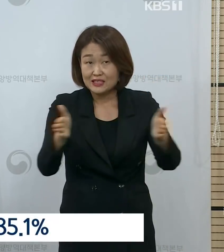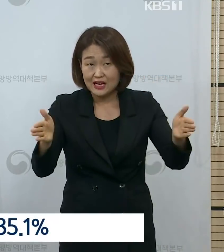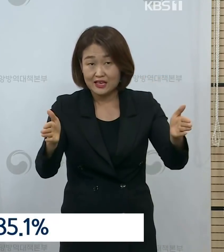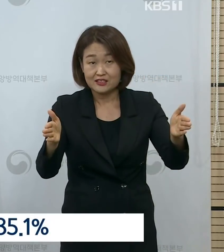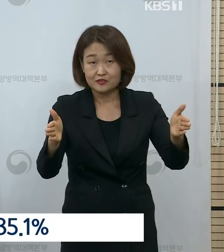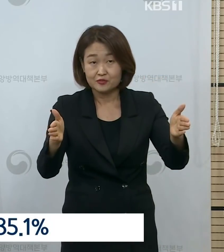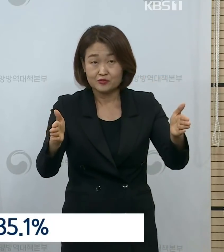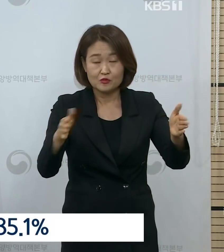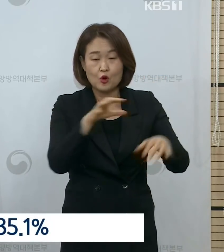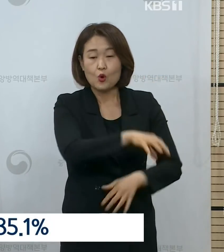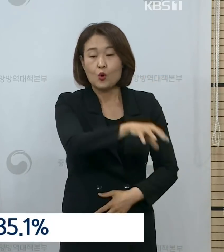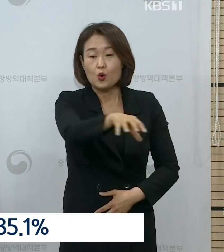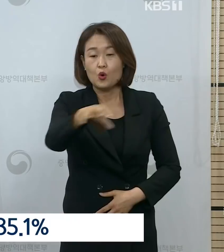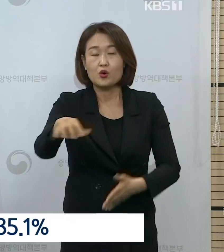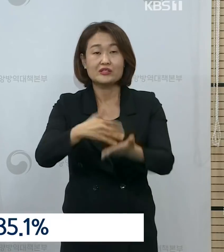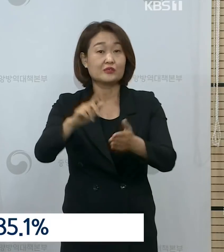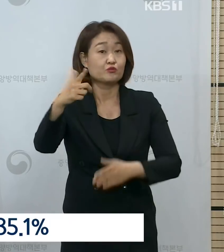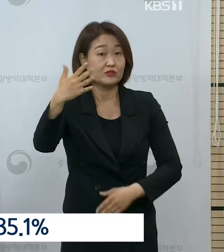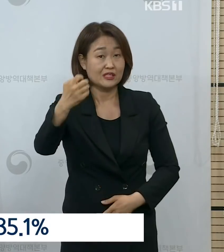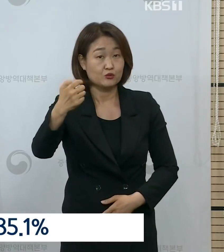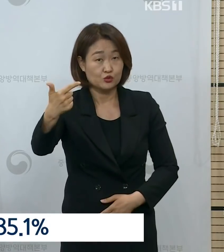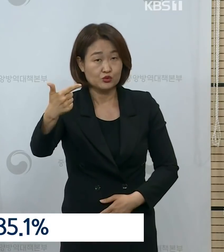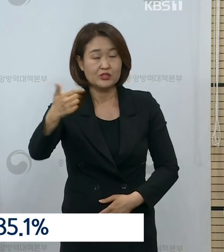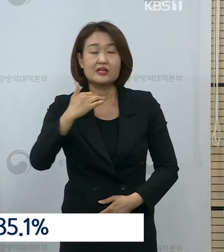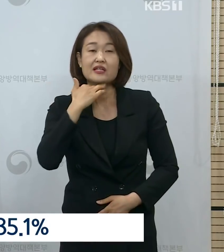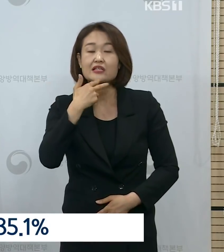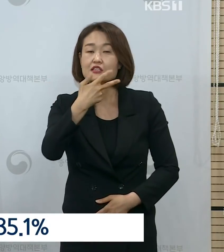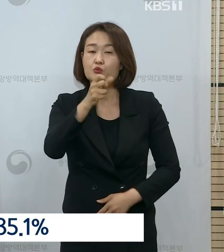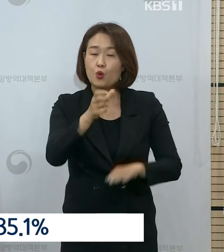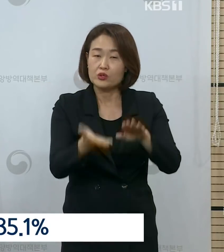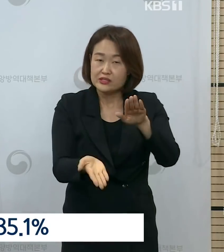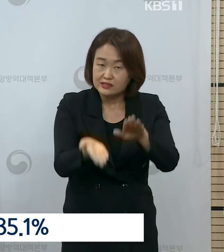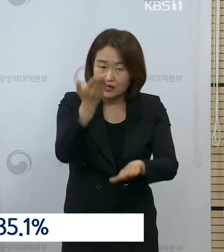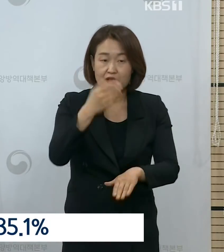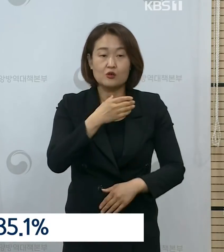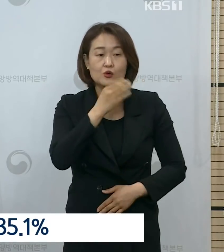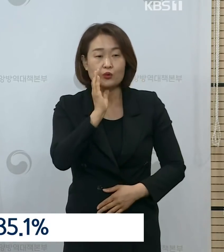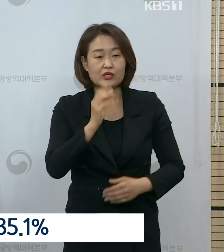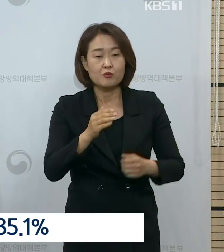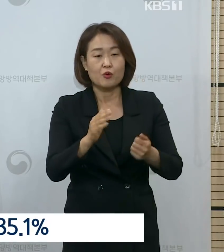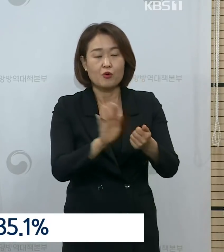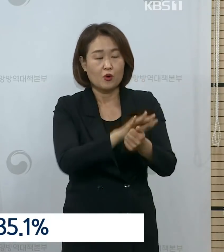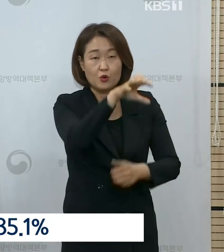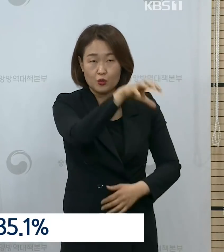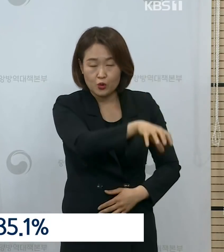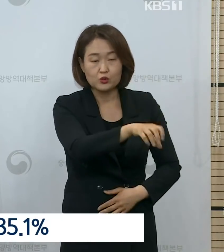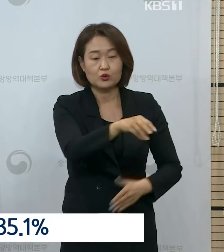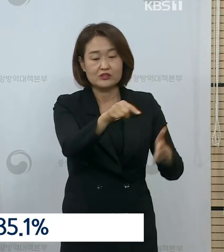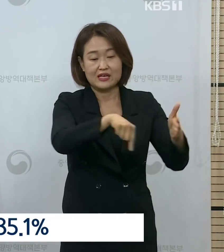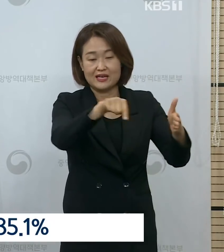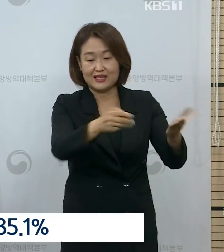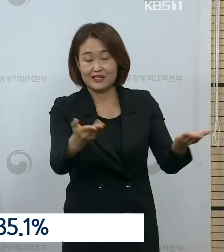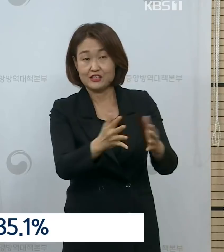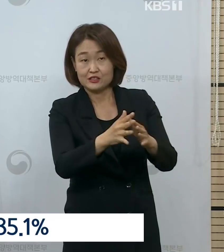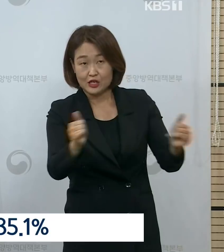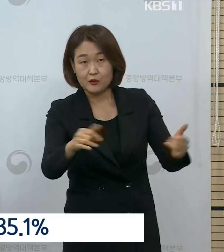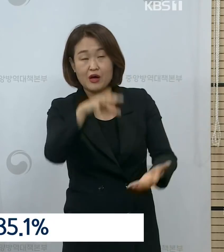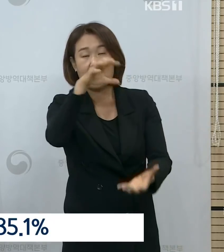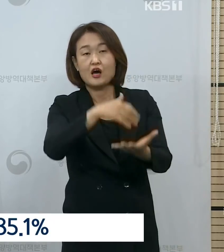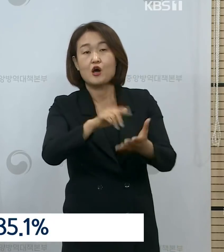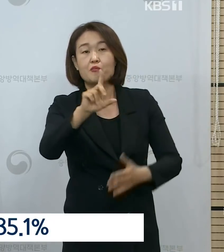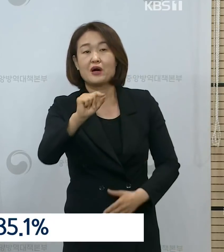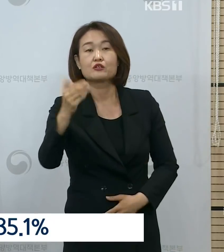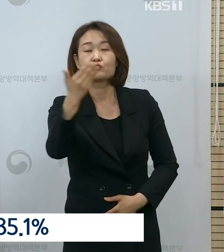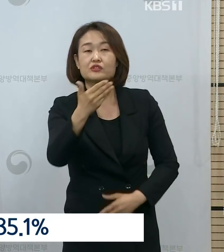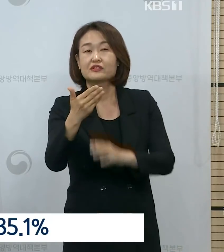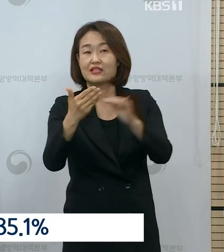46개 예방접종센터에서는 75세 이상 어르신과 노인시설 이용 입소자 그리고 종사자 등 총 19,000여